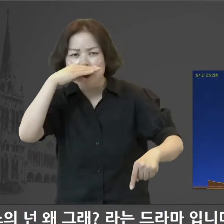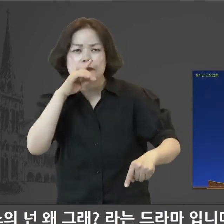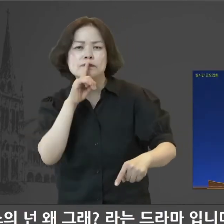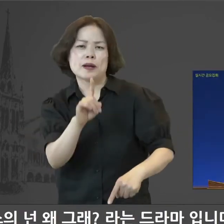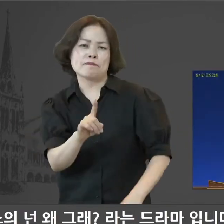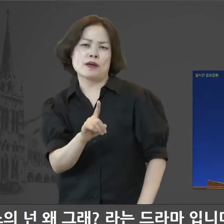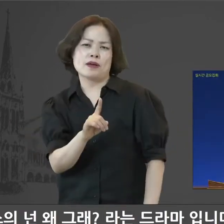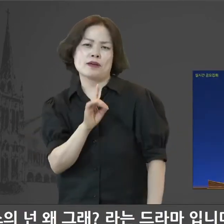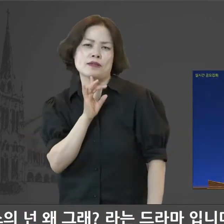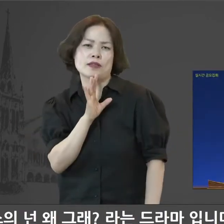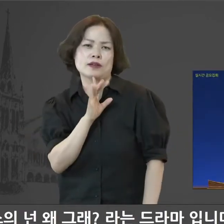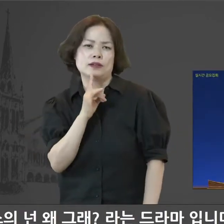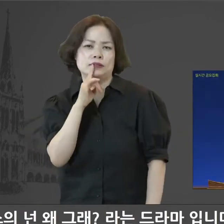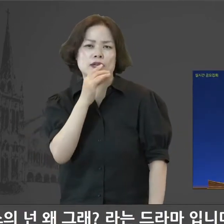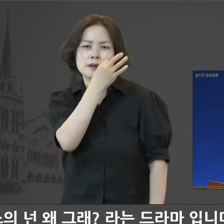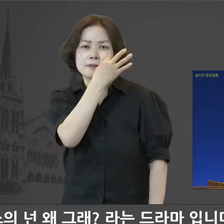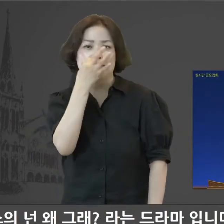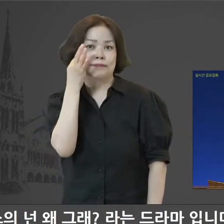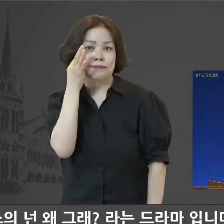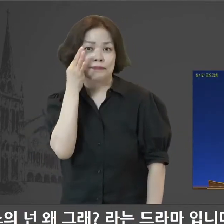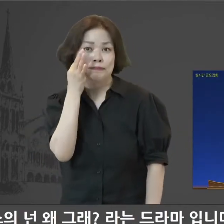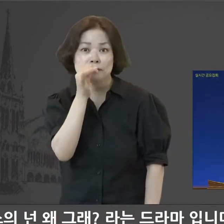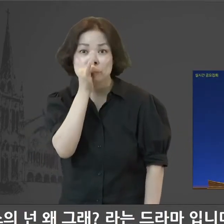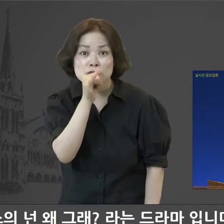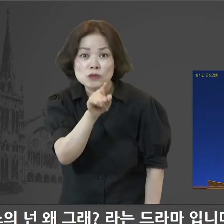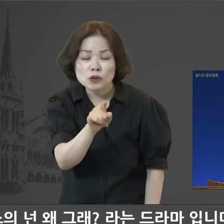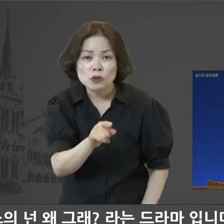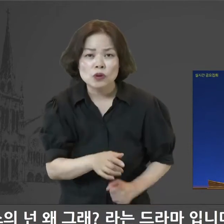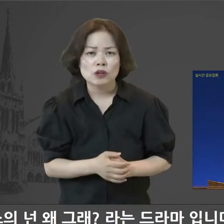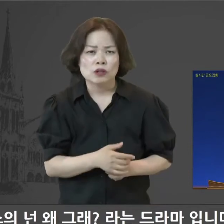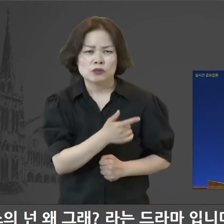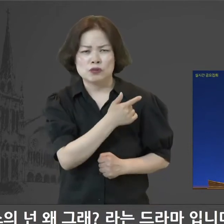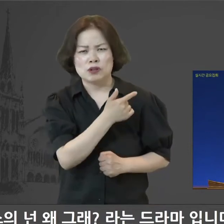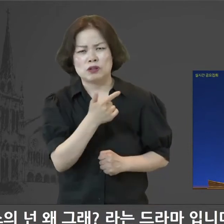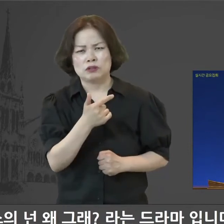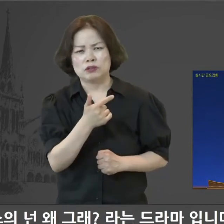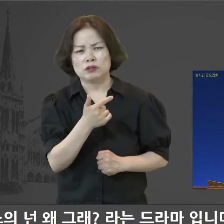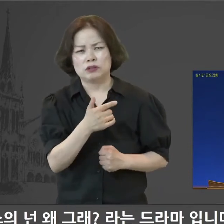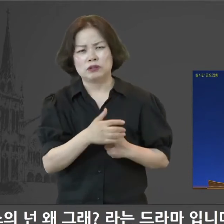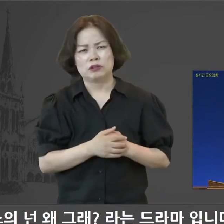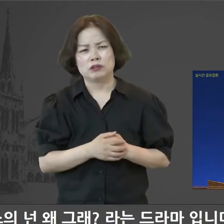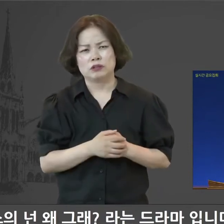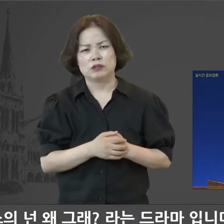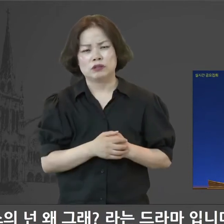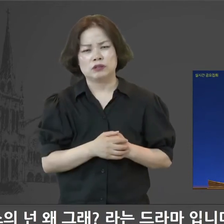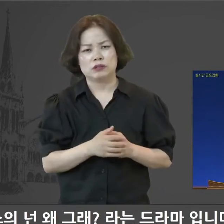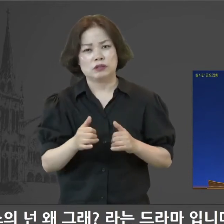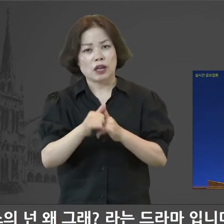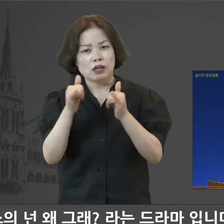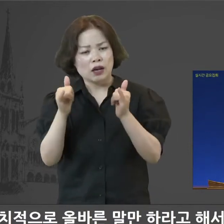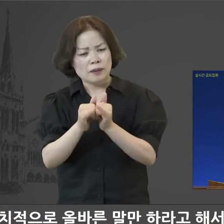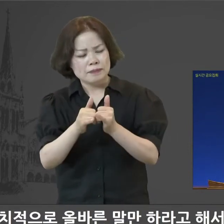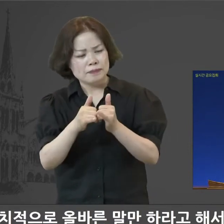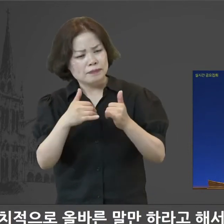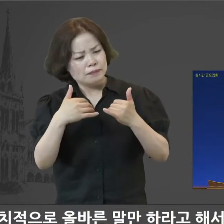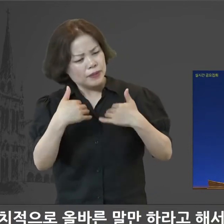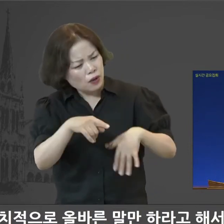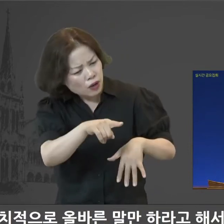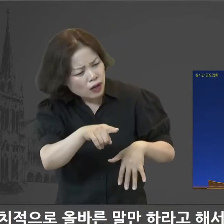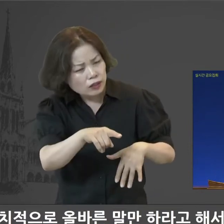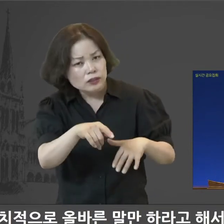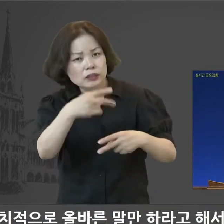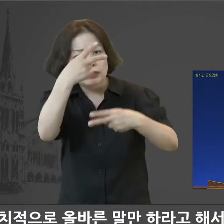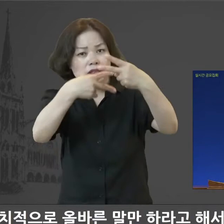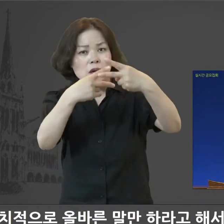해 이렇게 해가지고 사람 입을 막는 거예요. 근데 이게 굉장히 피로 사회를 만든다는 거예요. 그러니까 저 드라마가 얘기하는